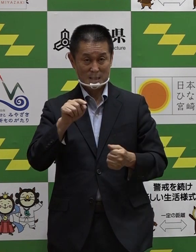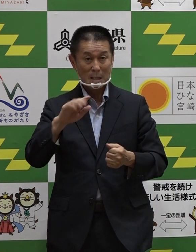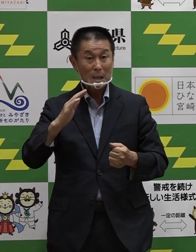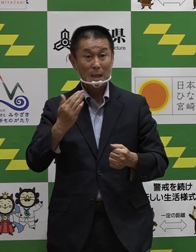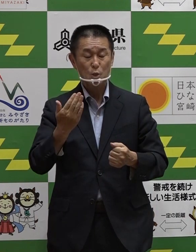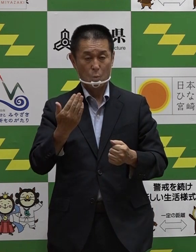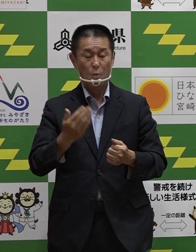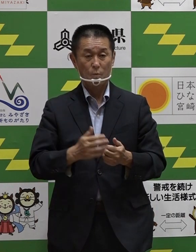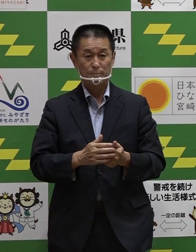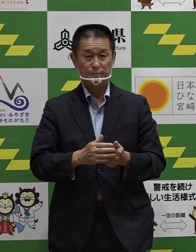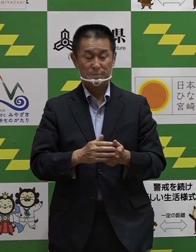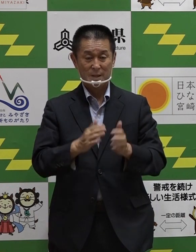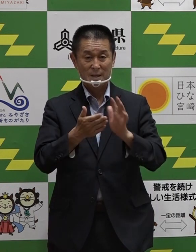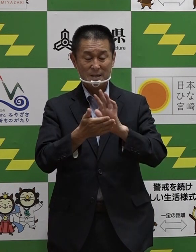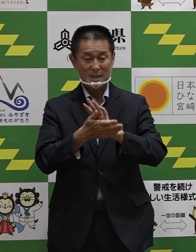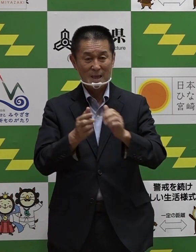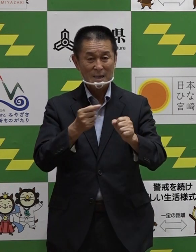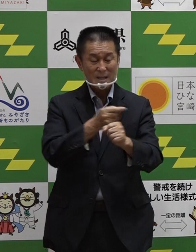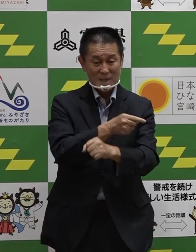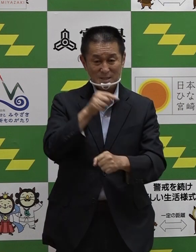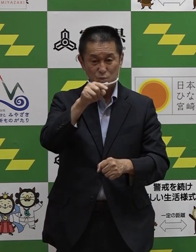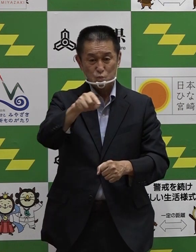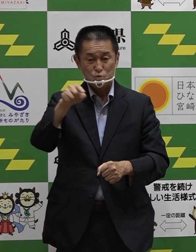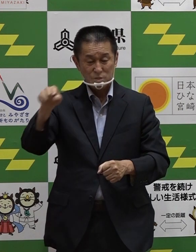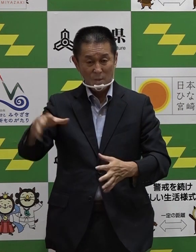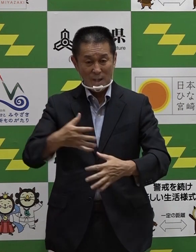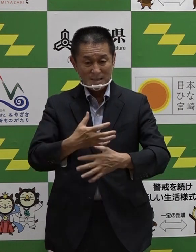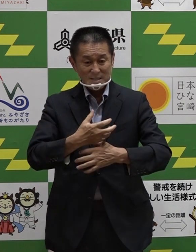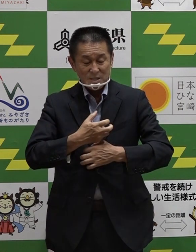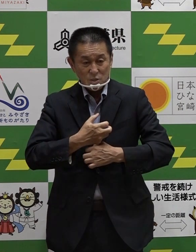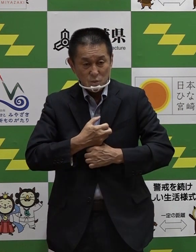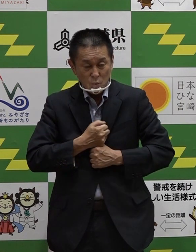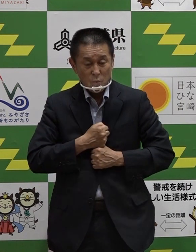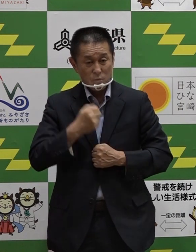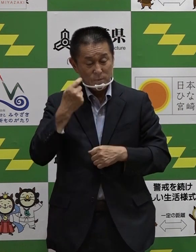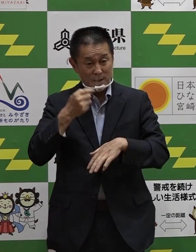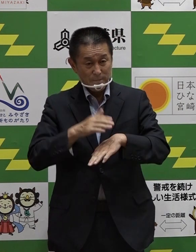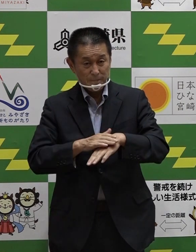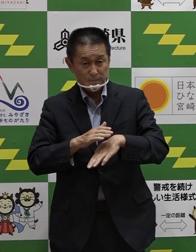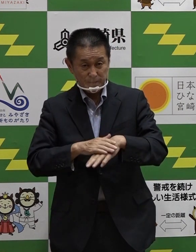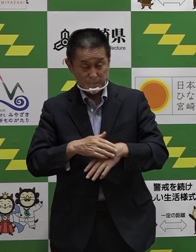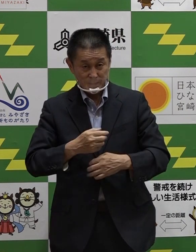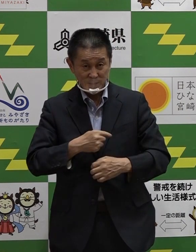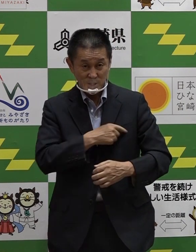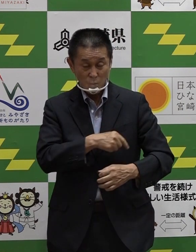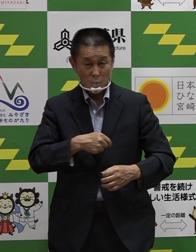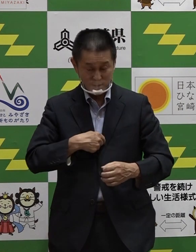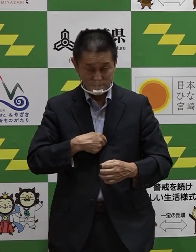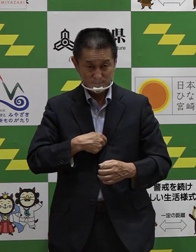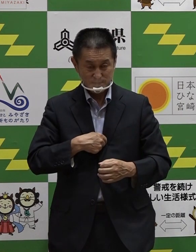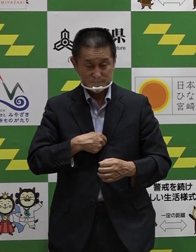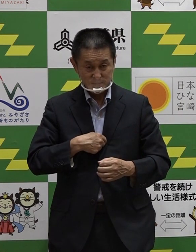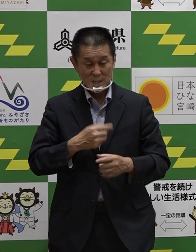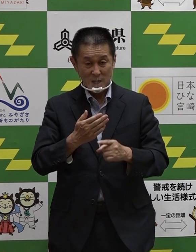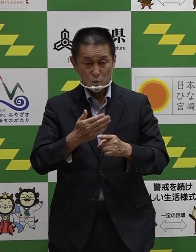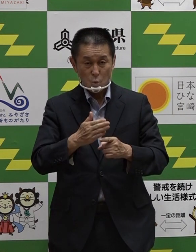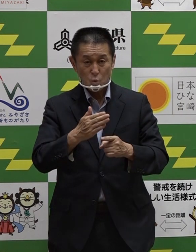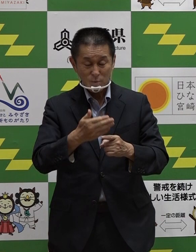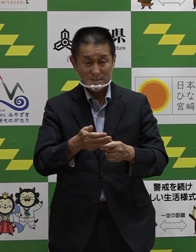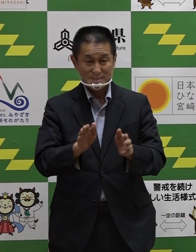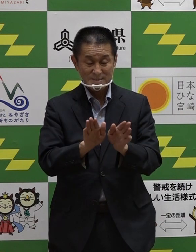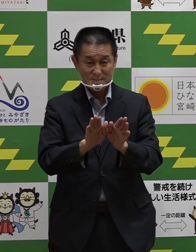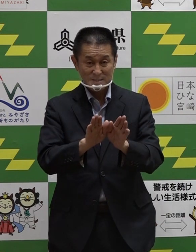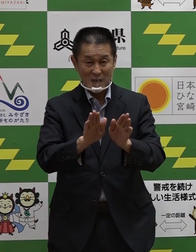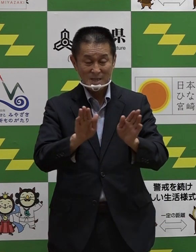が、県外についてはやはり少し慎重なスタンスで考えていただきたいというところが、徐々に解除